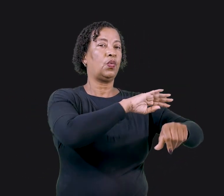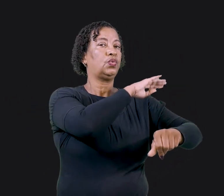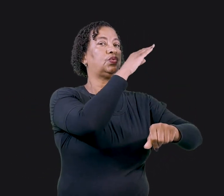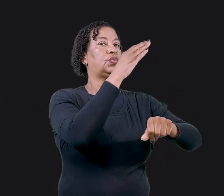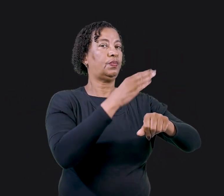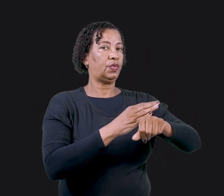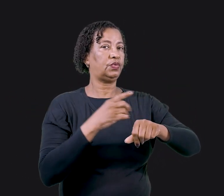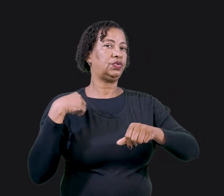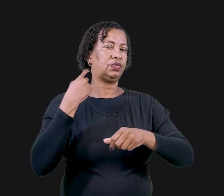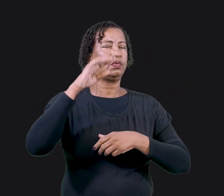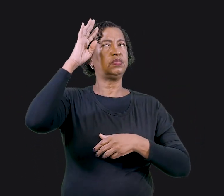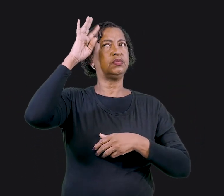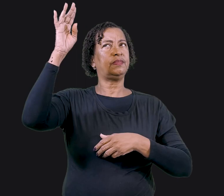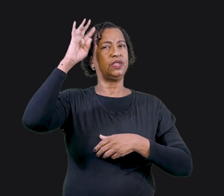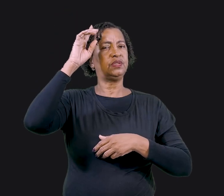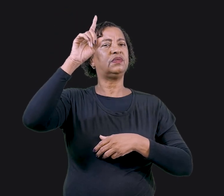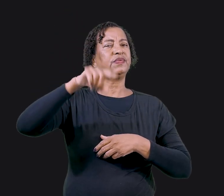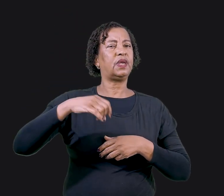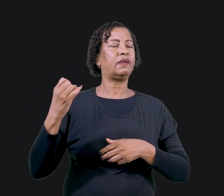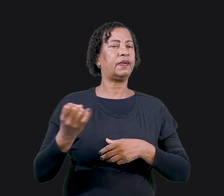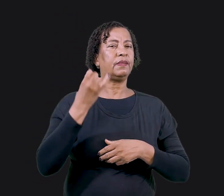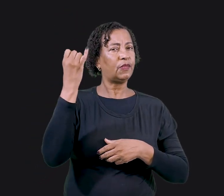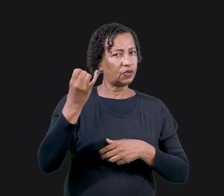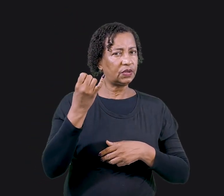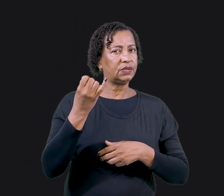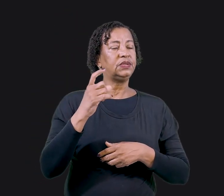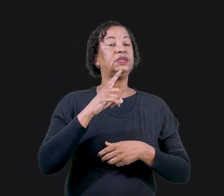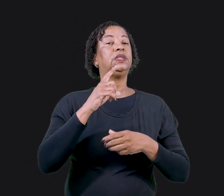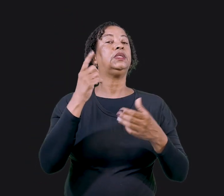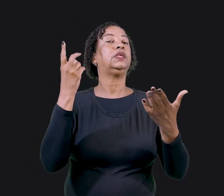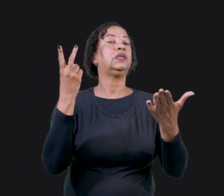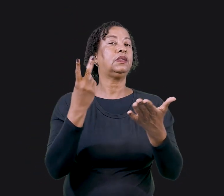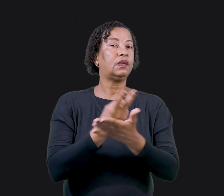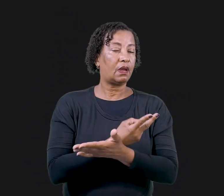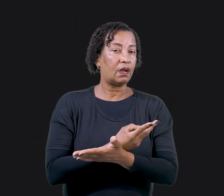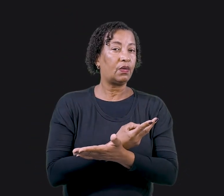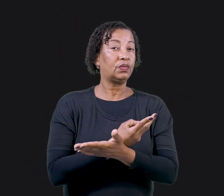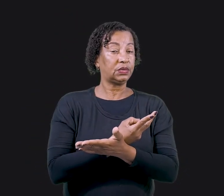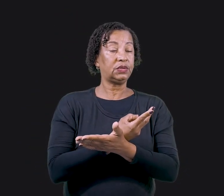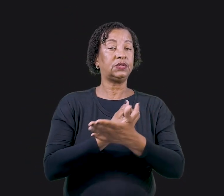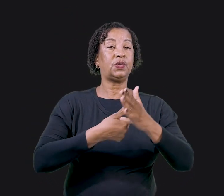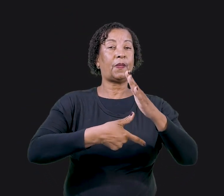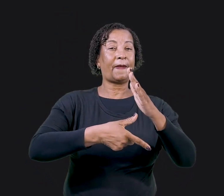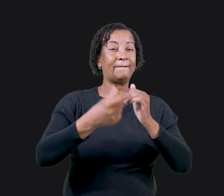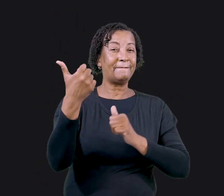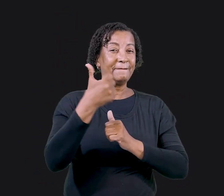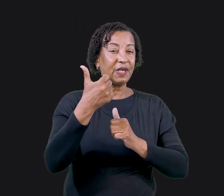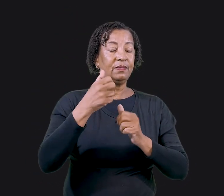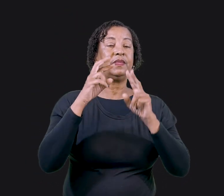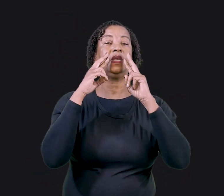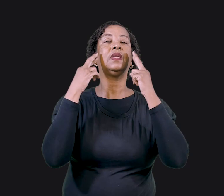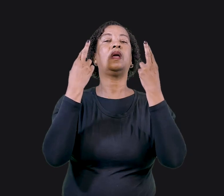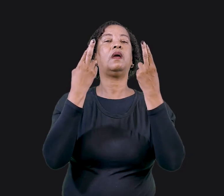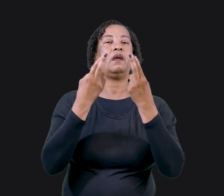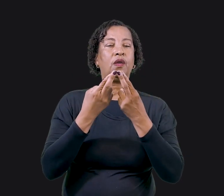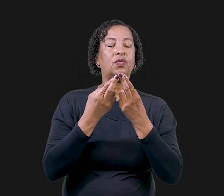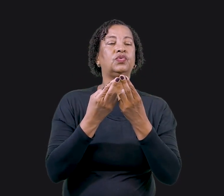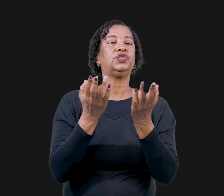sido muito importante, e que ali houve o primeiro retiro espiritual cristão. Quando Jesus se reuniu